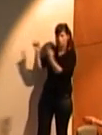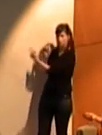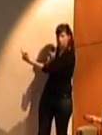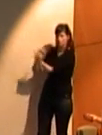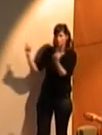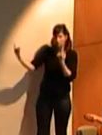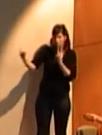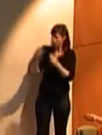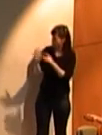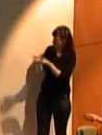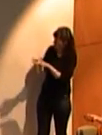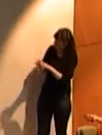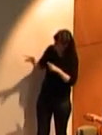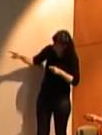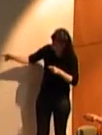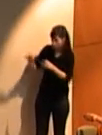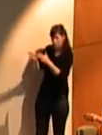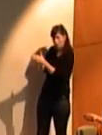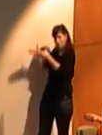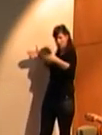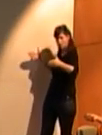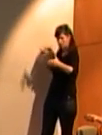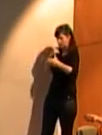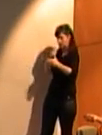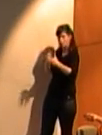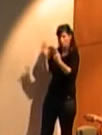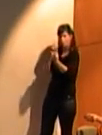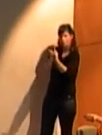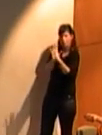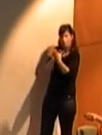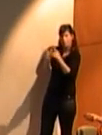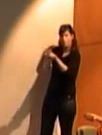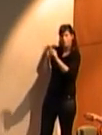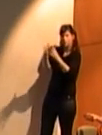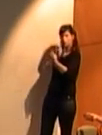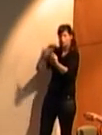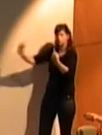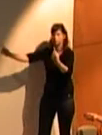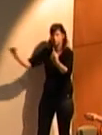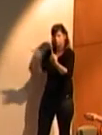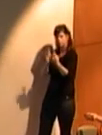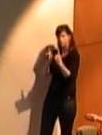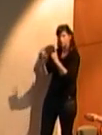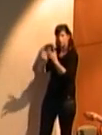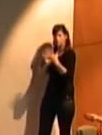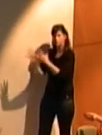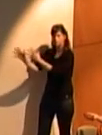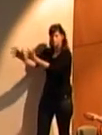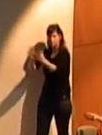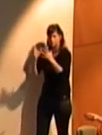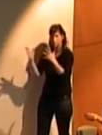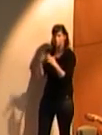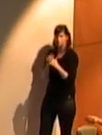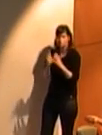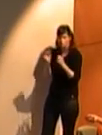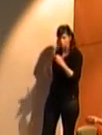Et des circulations par exemple de largeur suffisante pour permettre à des personnes de signer pendant qu'elles elles circulent et de se croiser avec éventuellement